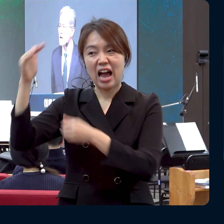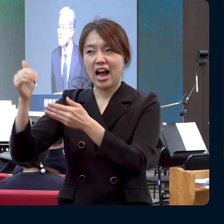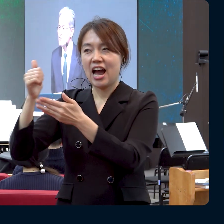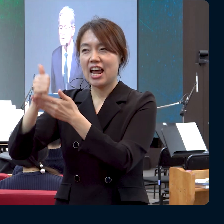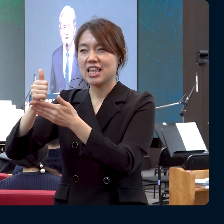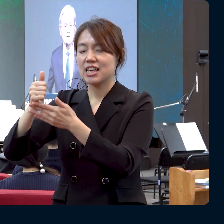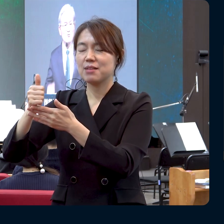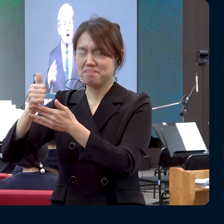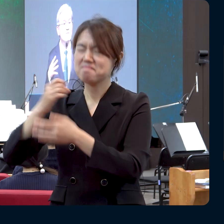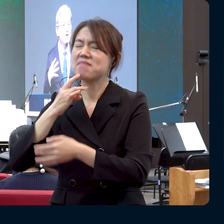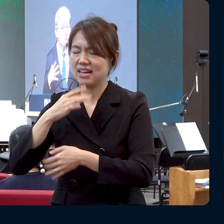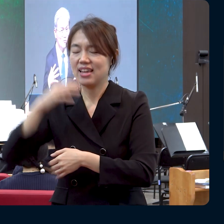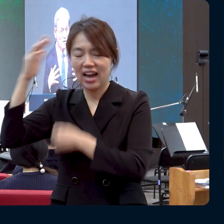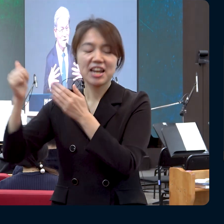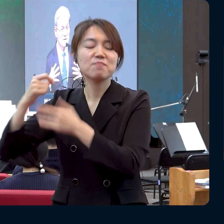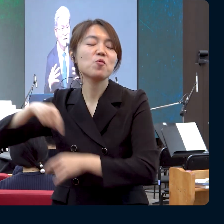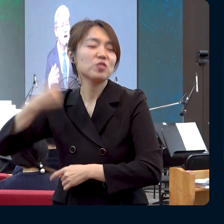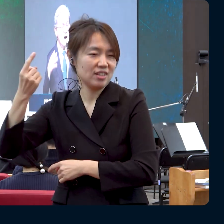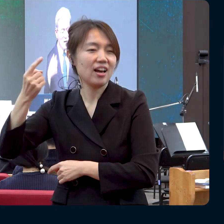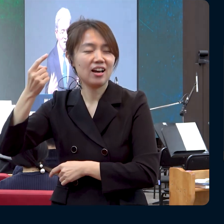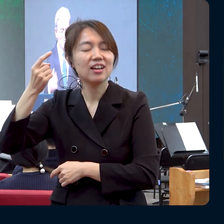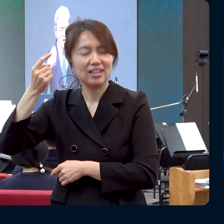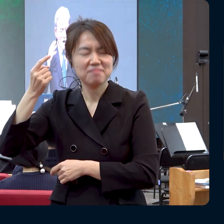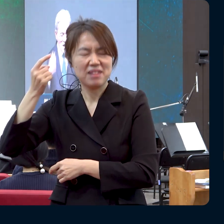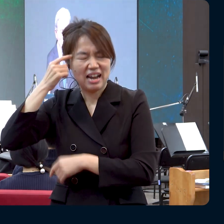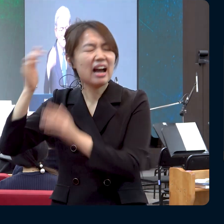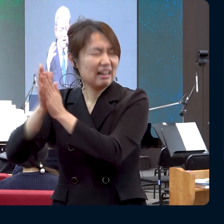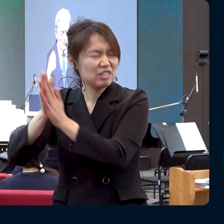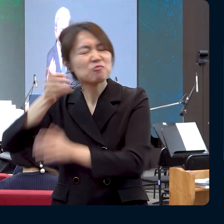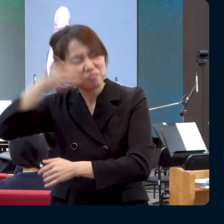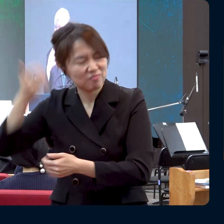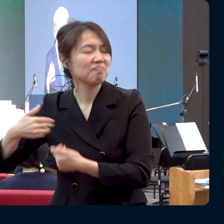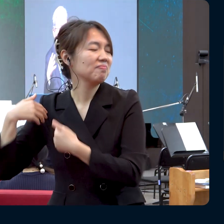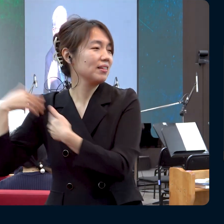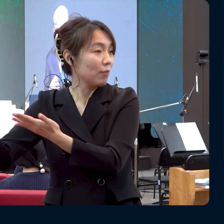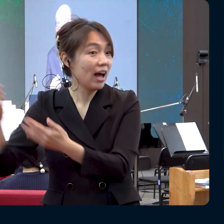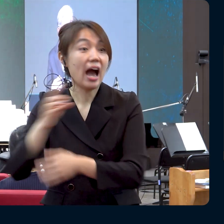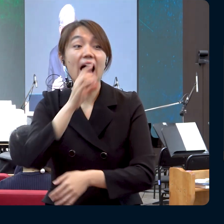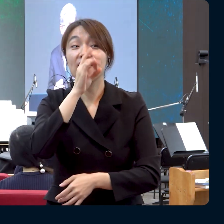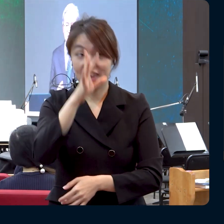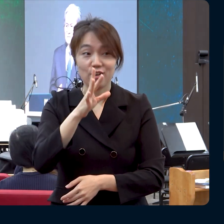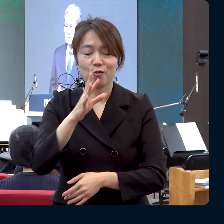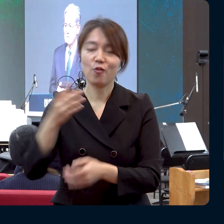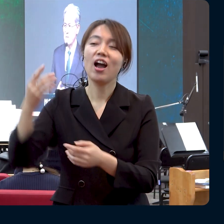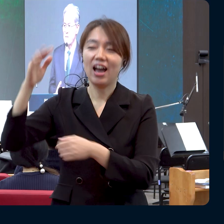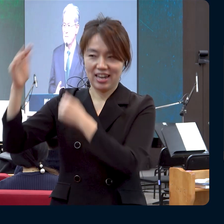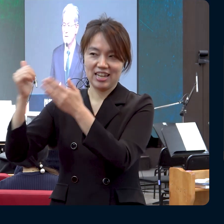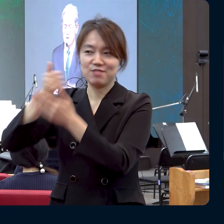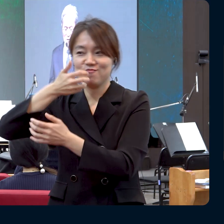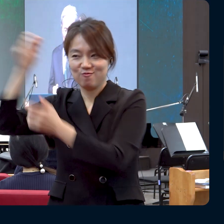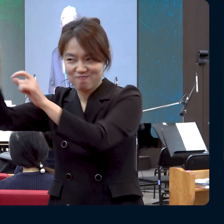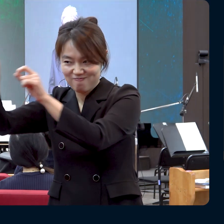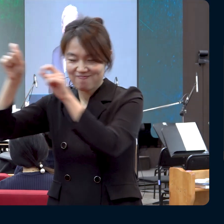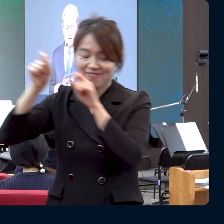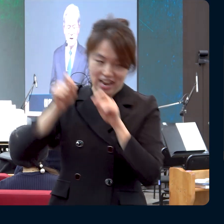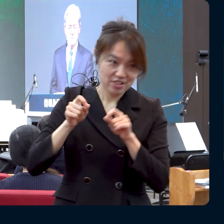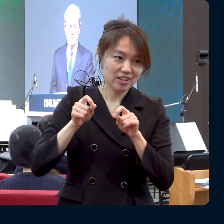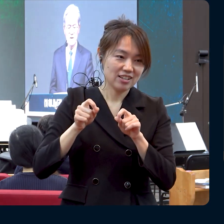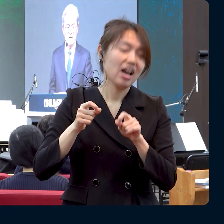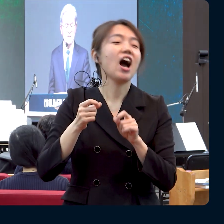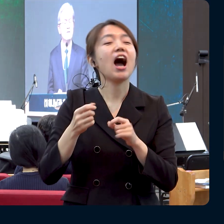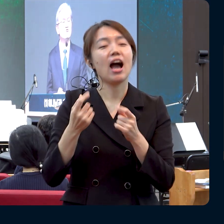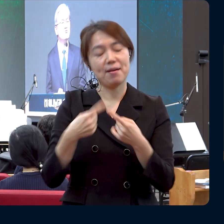그 하나님의 꿈을 나도 함께 꾸는 거예요. 하나님과 함께 꿈을 꾸는 것, 이게 첫 번째예요. 두 번째는